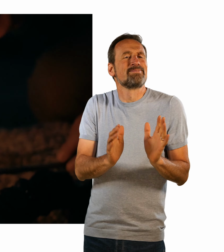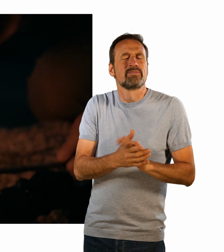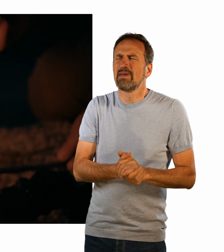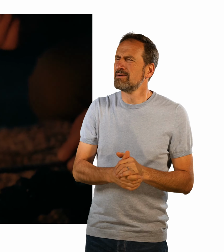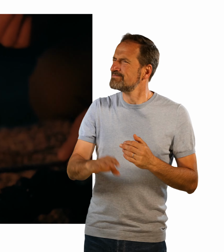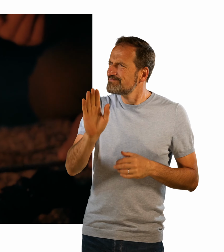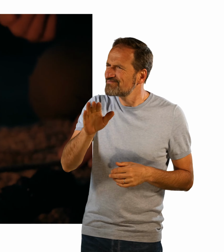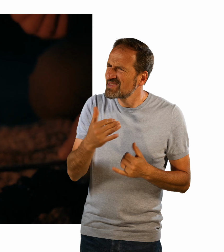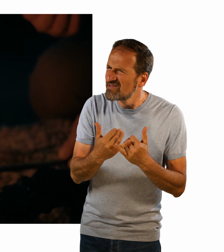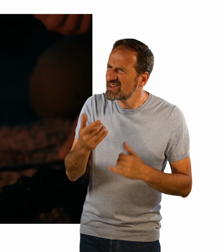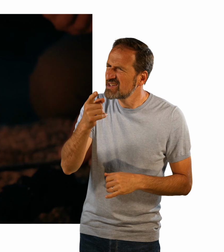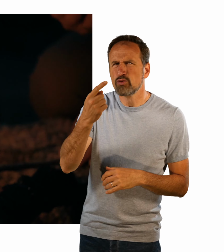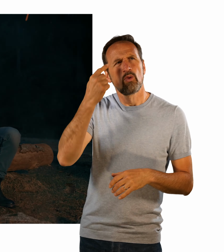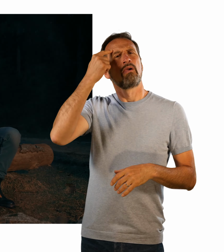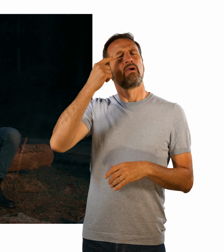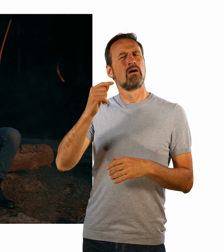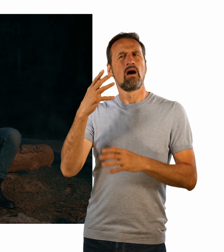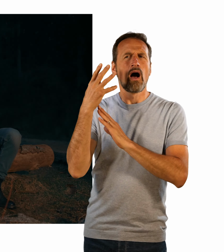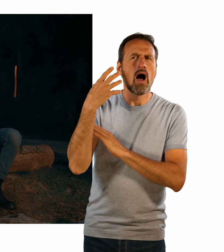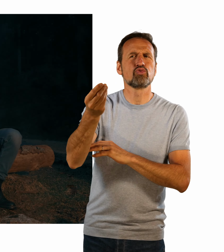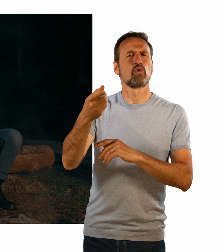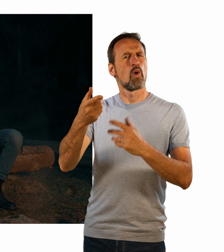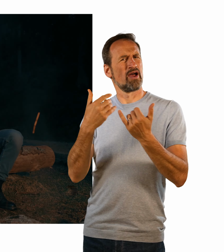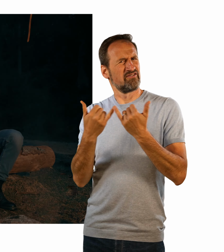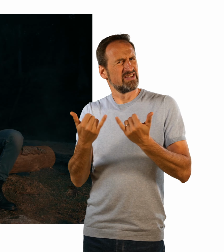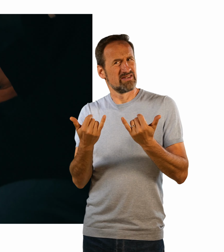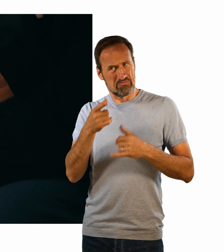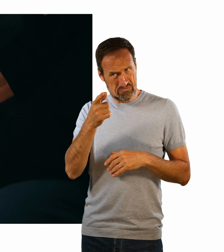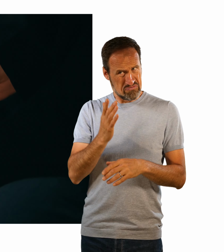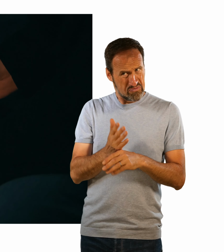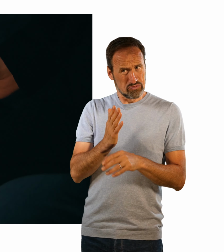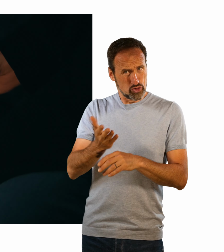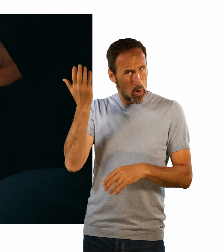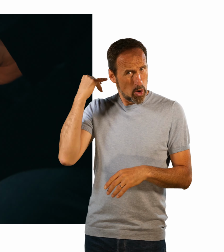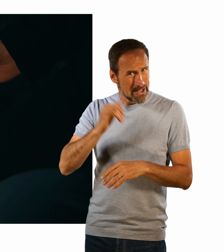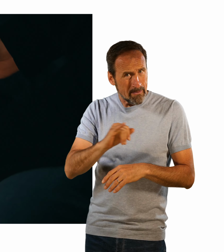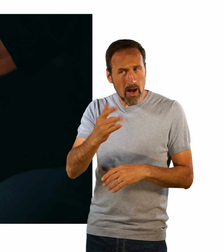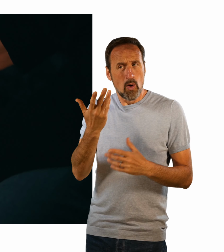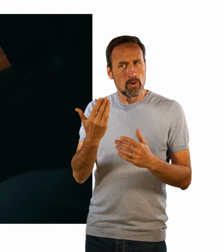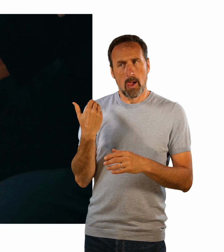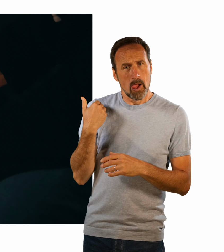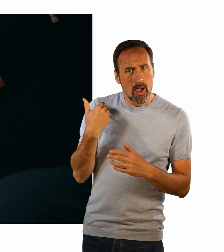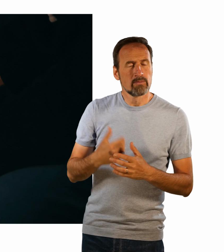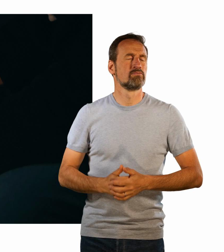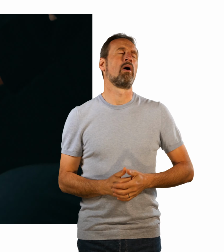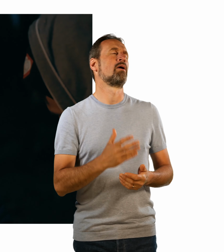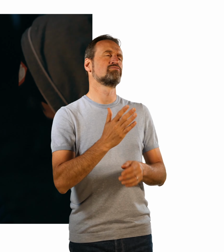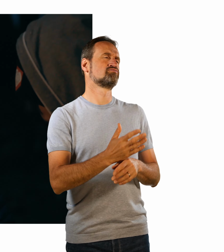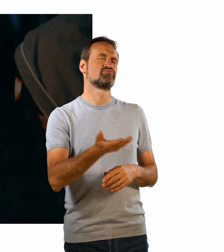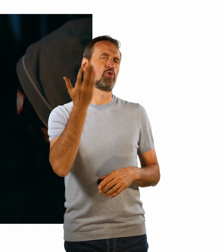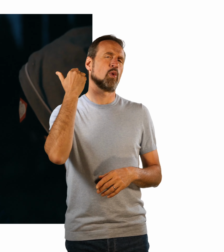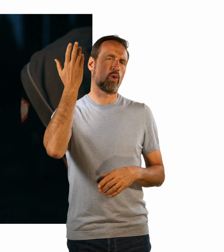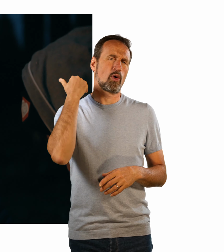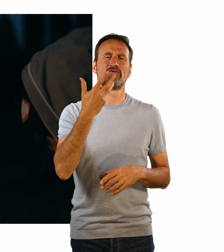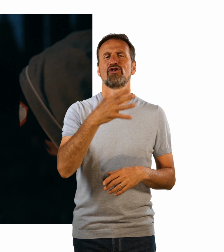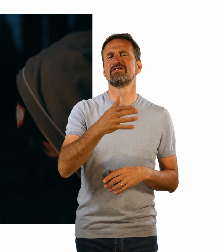Outdoor-Leben gekommen? Also hast du es schon immer gemacht oder erst in ein paar Jahren? Im Prinzip schon ewig. 15, 16. Dann ist